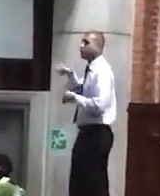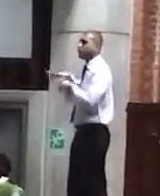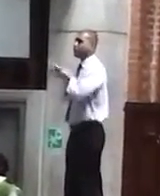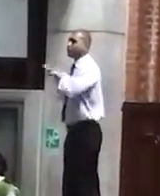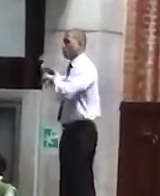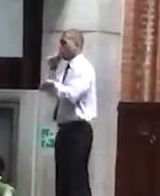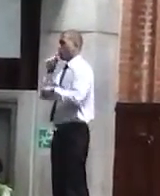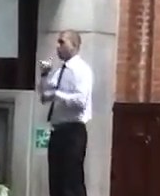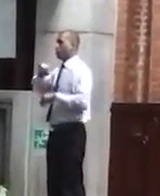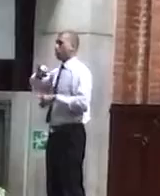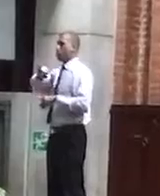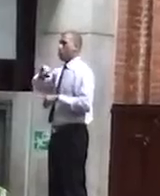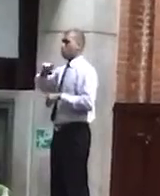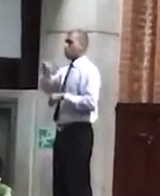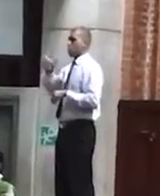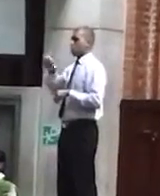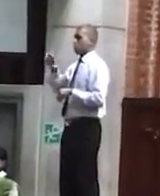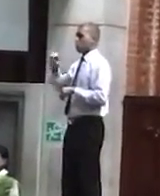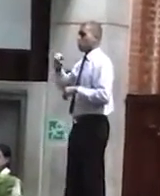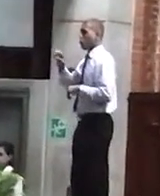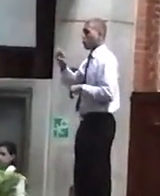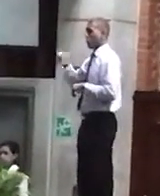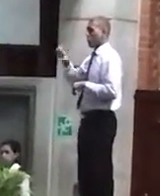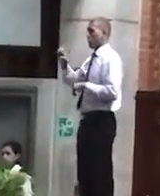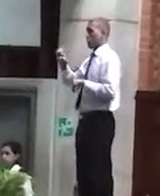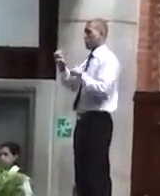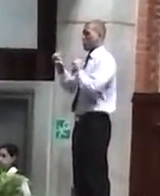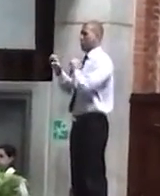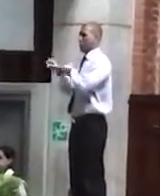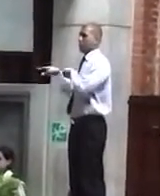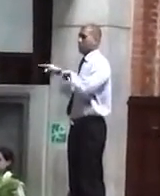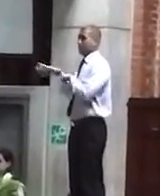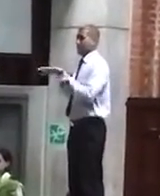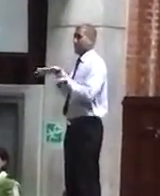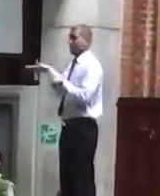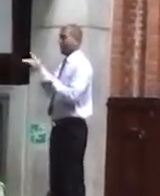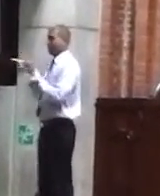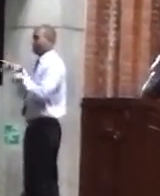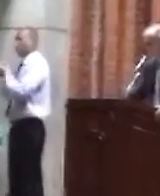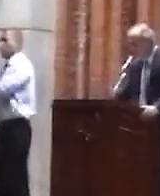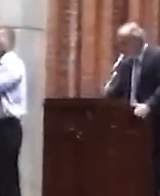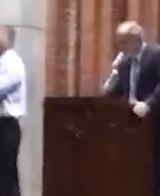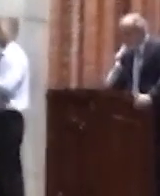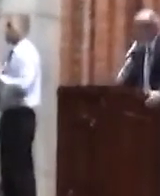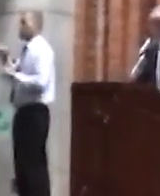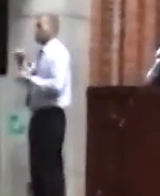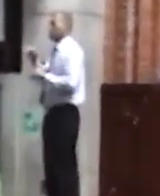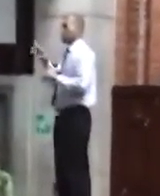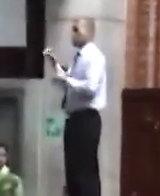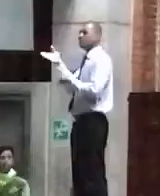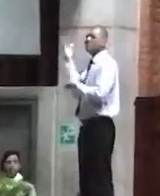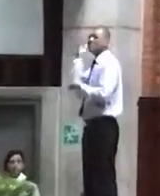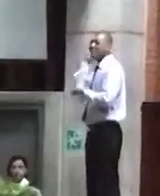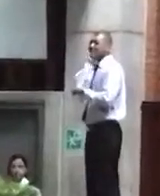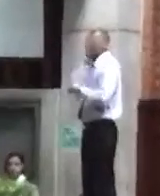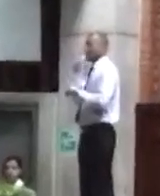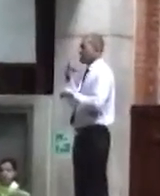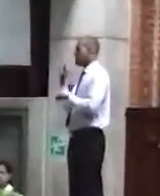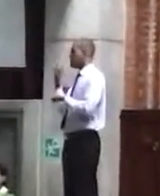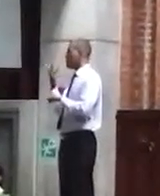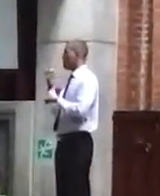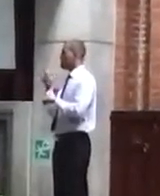que lo benigno, realmente lo recomiendo, de Scott Mayweather y Bizarro, enero del 2019, hace